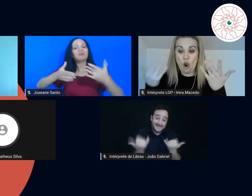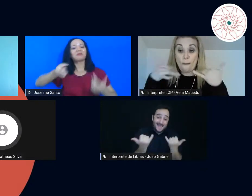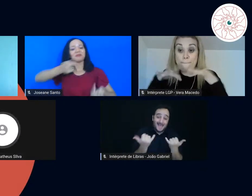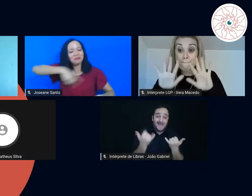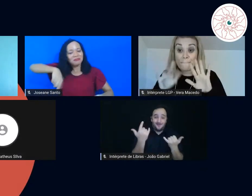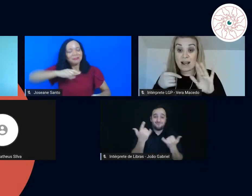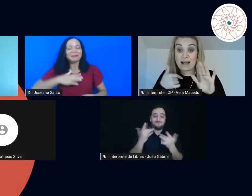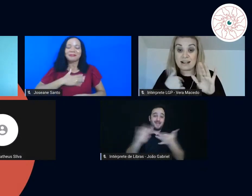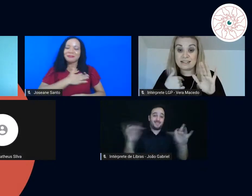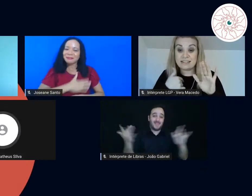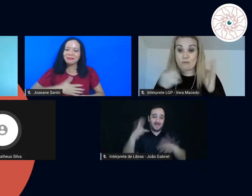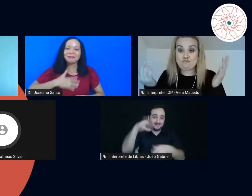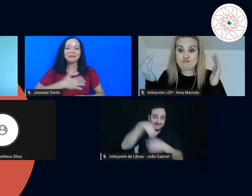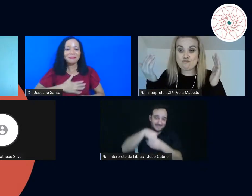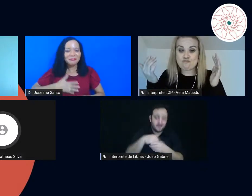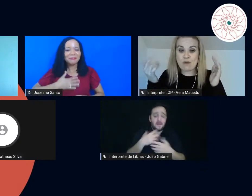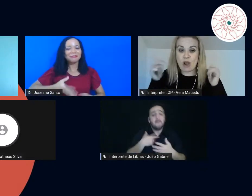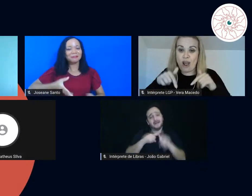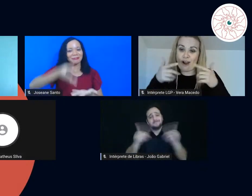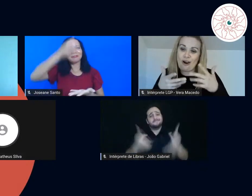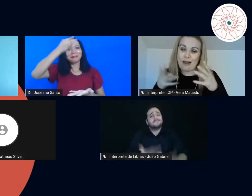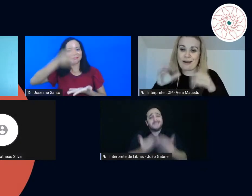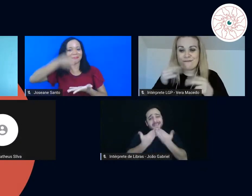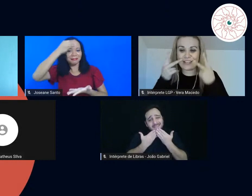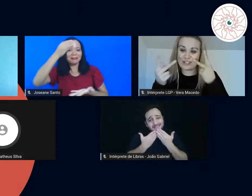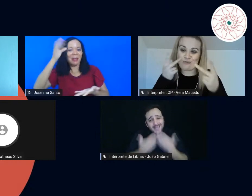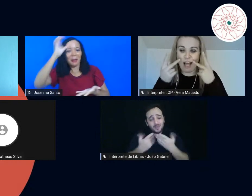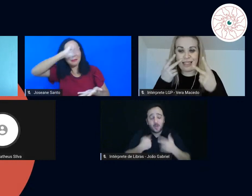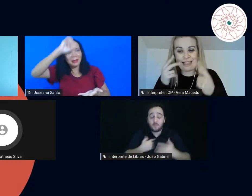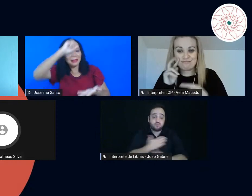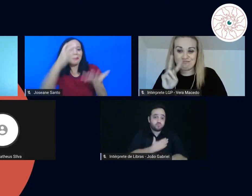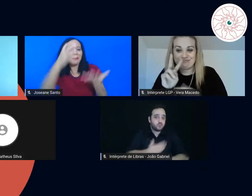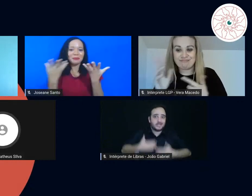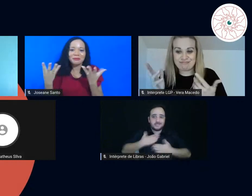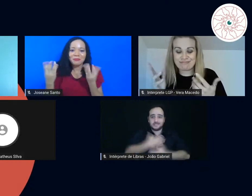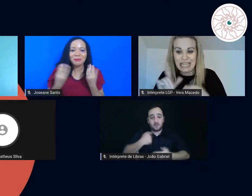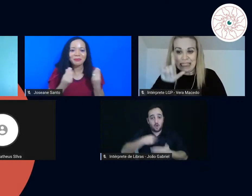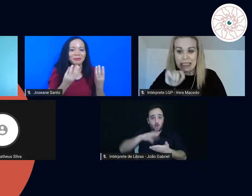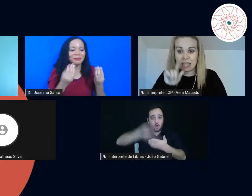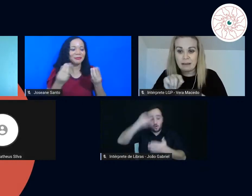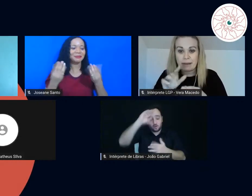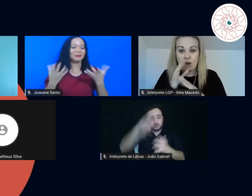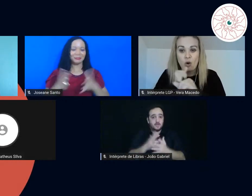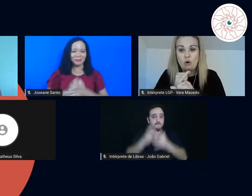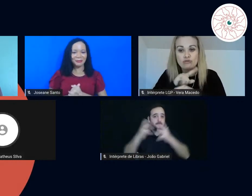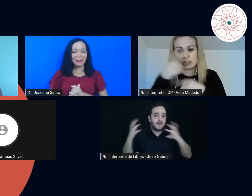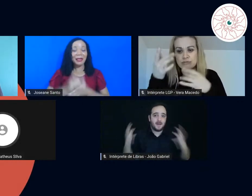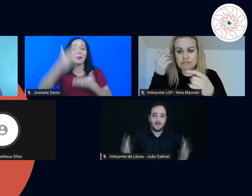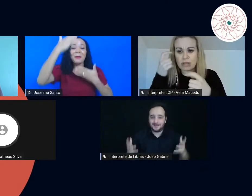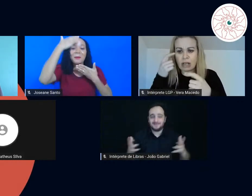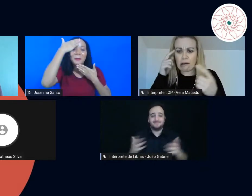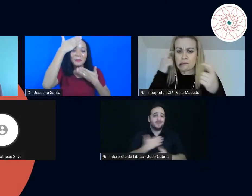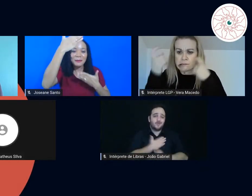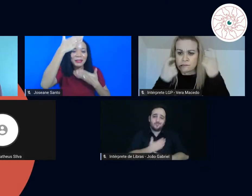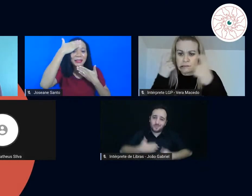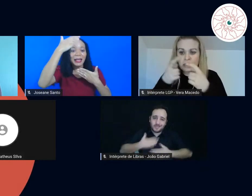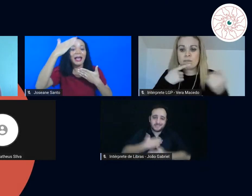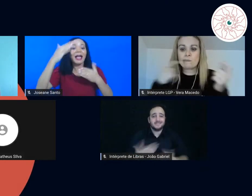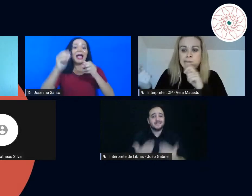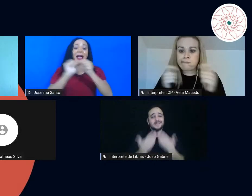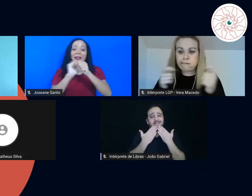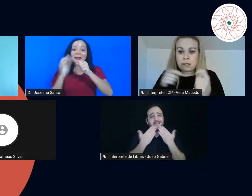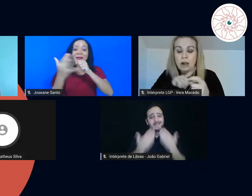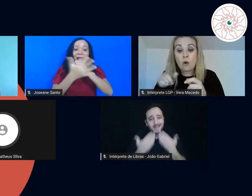aqui agora de forma visual, né, visualmente, eh, e por todas as explanações que aqui foram discorridas colaborando com o nosso